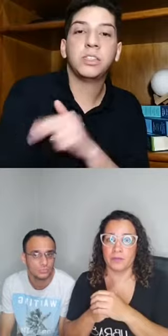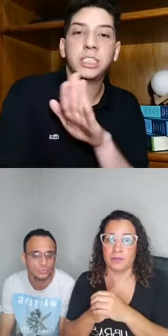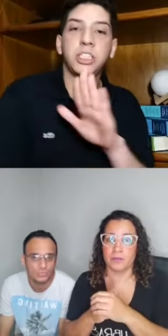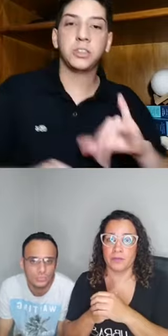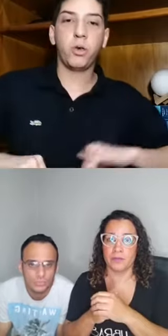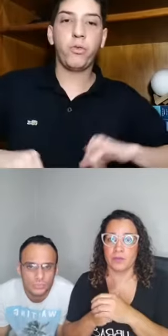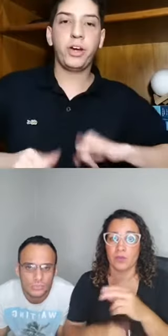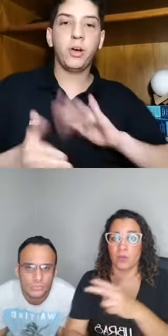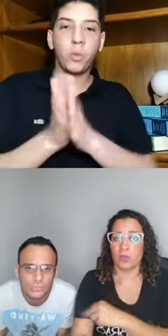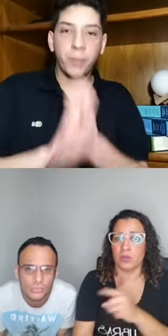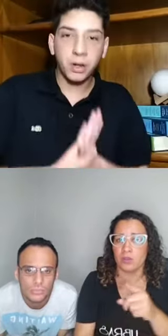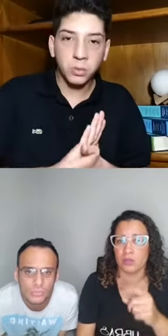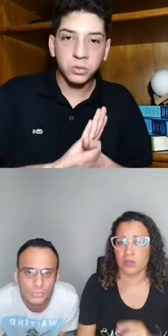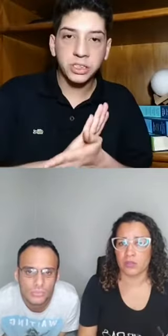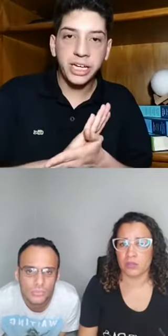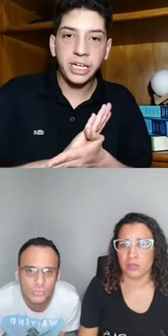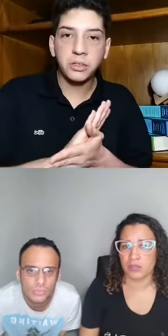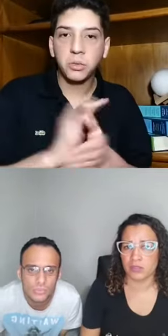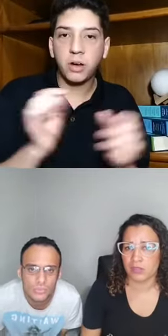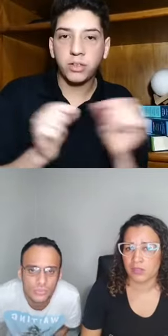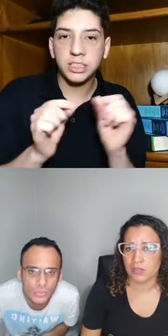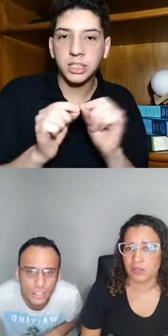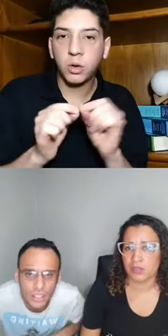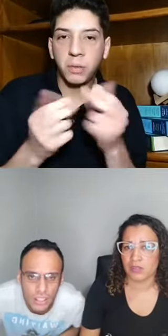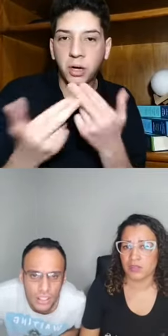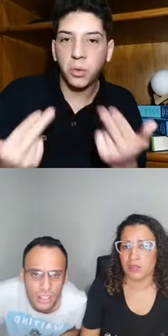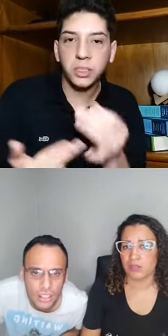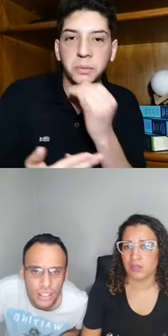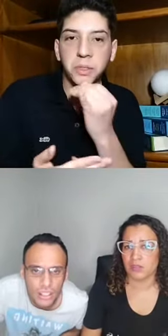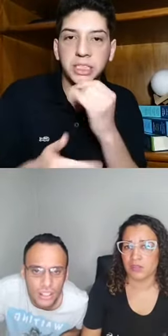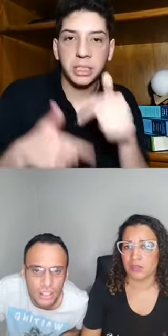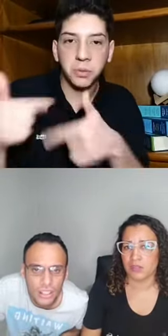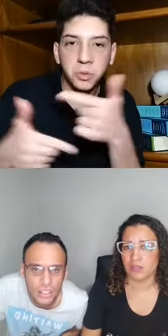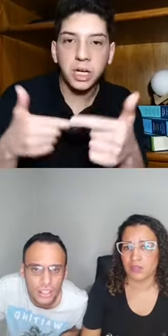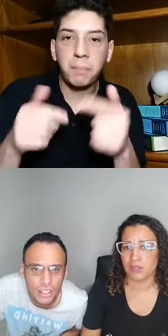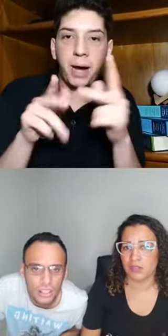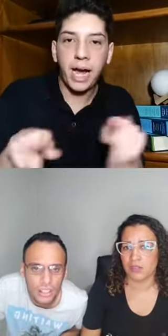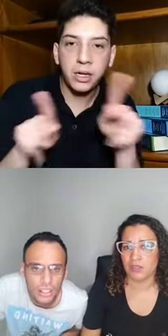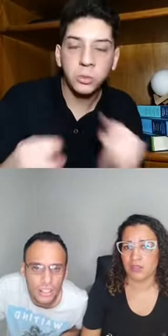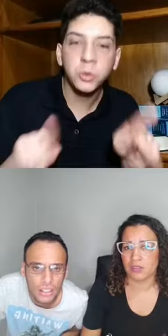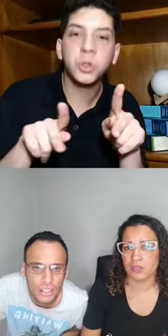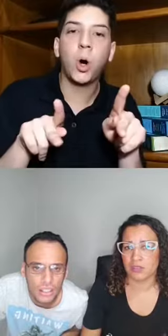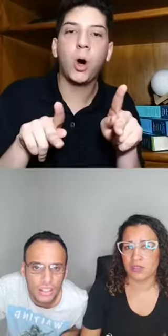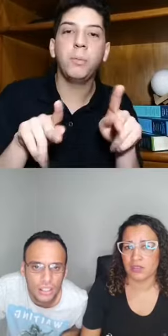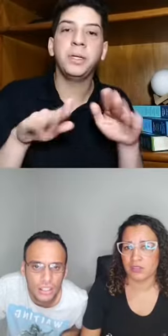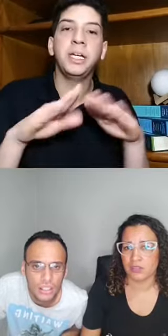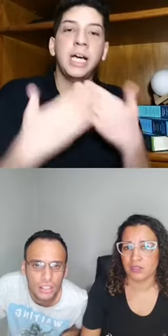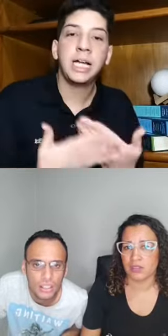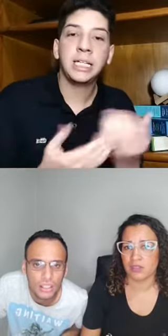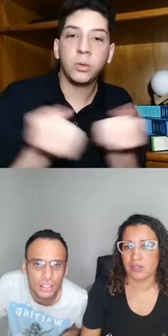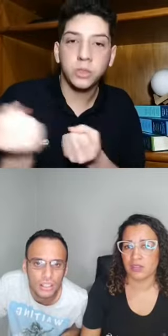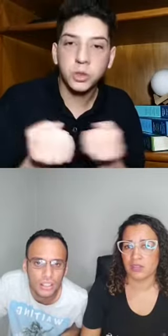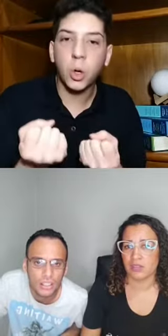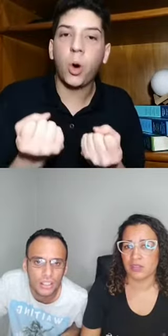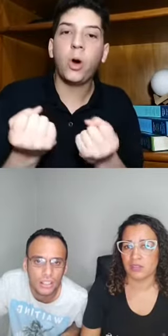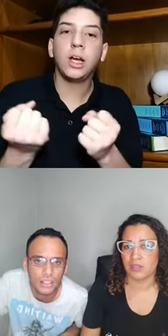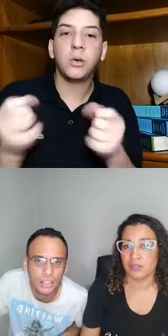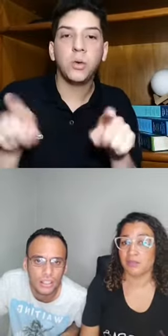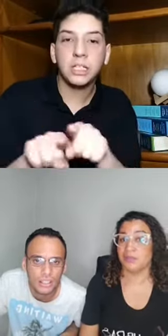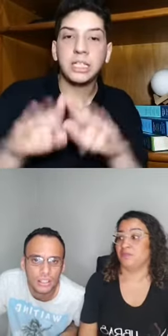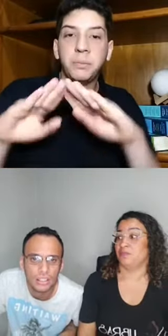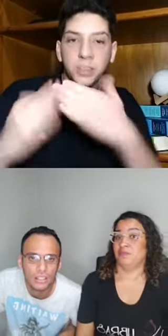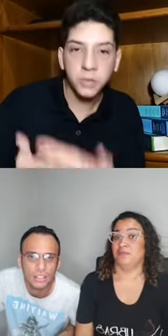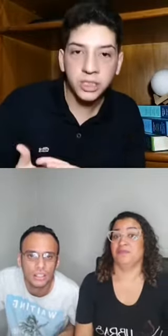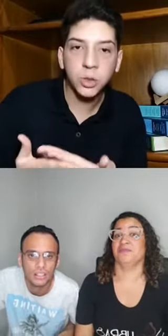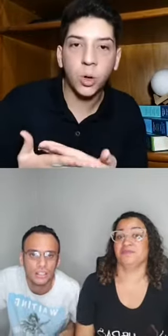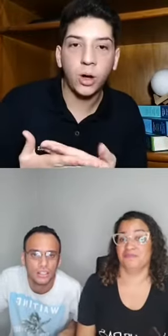Renan, você já sofreu algum preconceito ao fazer alguma coisa, por exemplo, no trabalho, no shopping, na autoescola